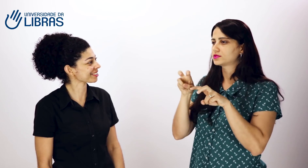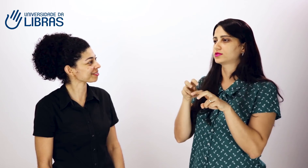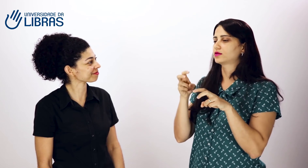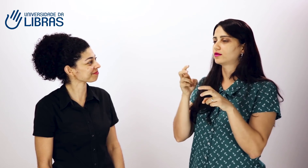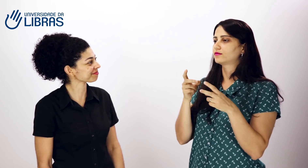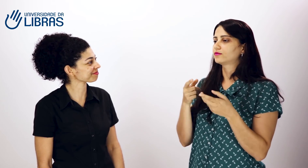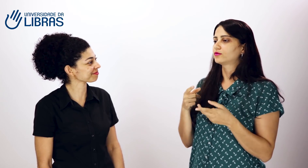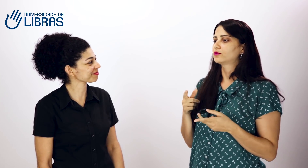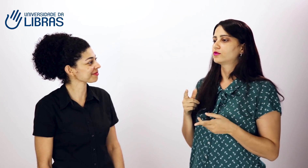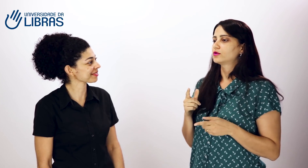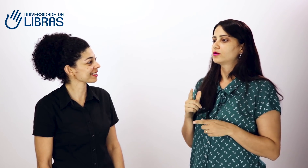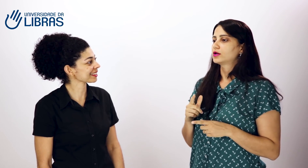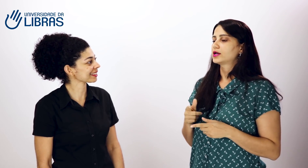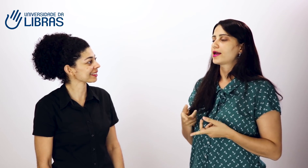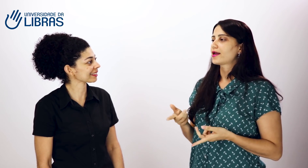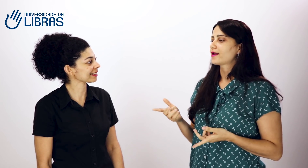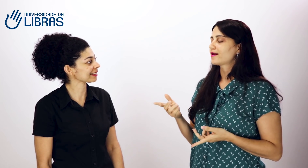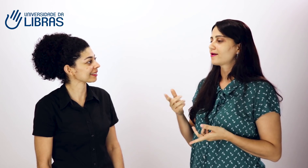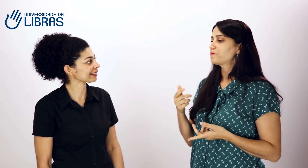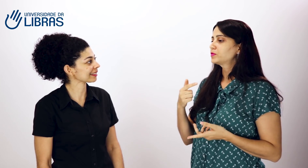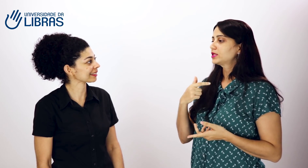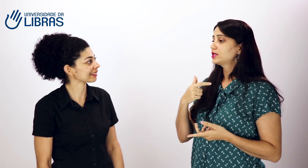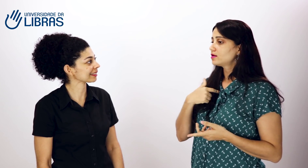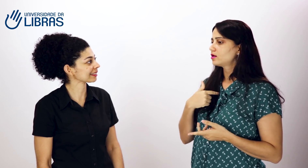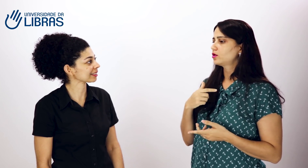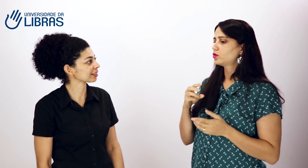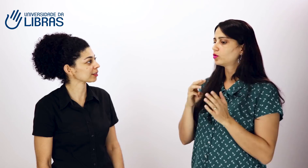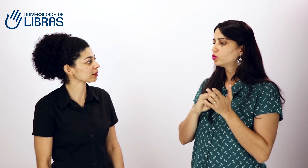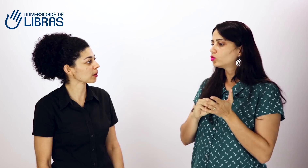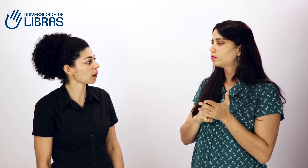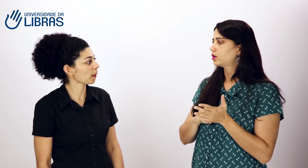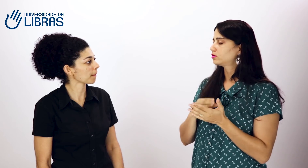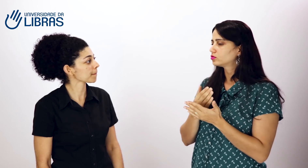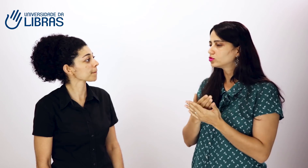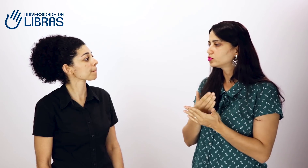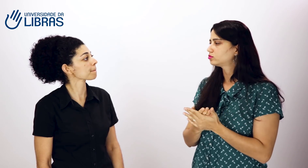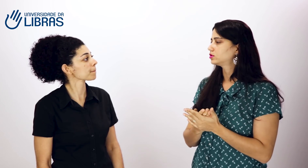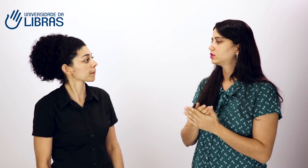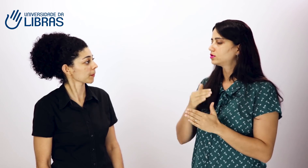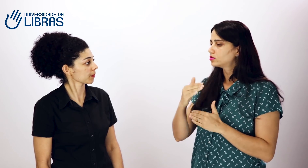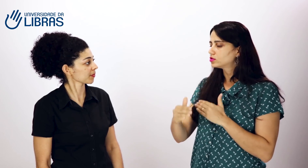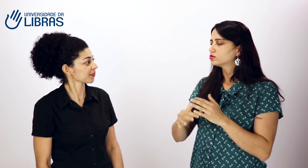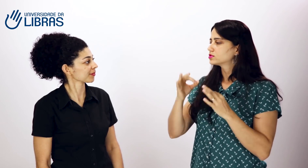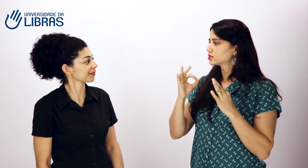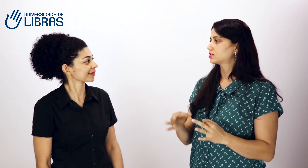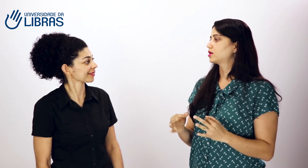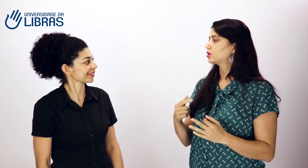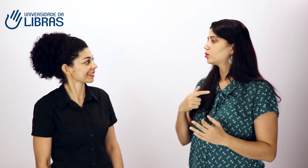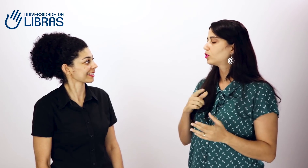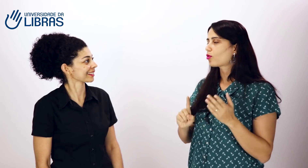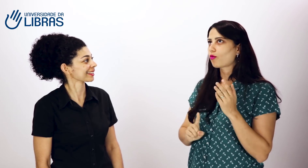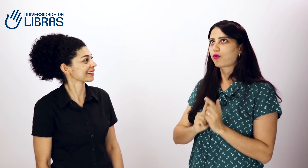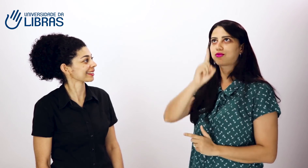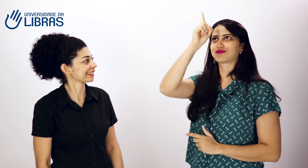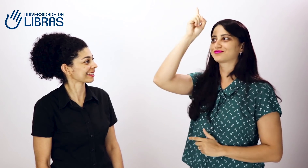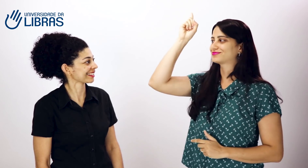assim percebendo a sinalização e percebendo cada coisa nesse novo método, a cada vez que eu vou estudando, então eu sinto assim que